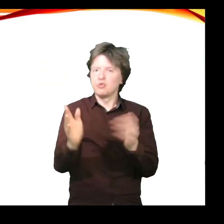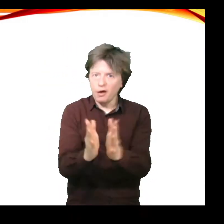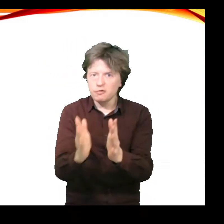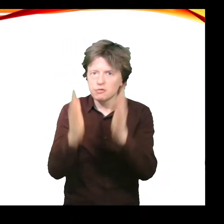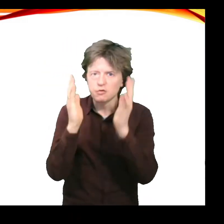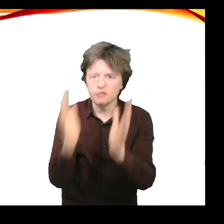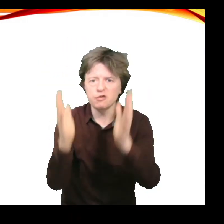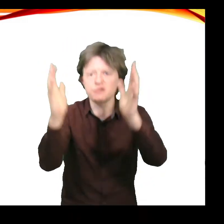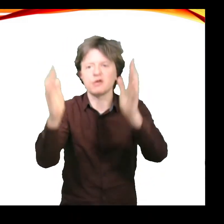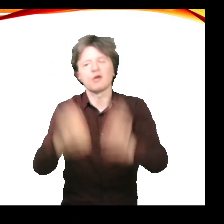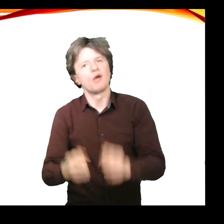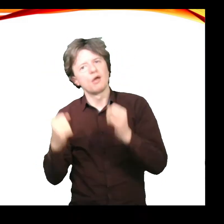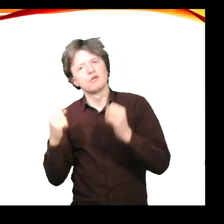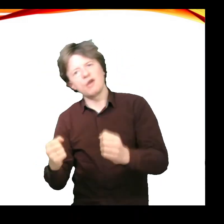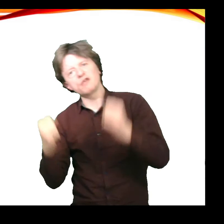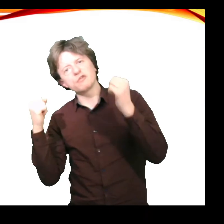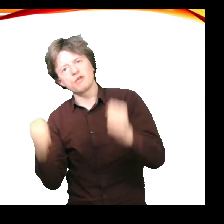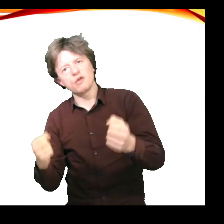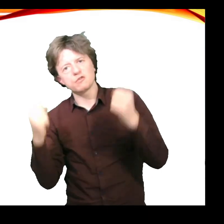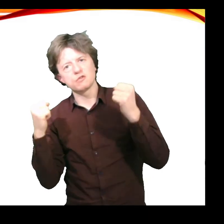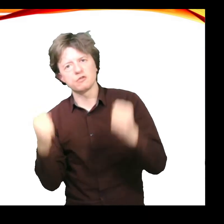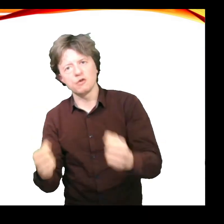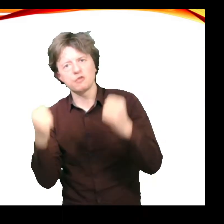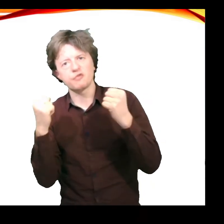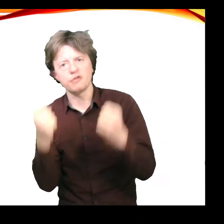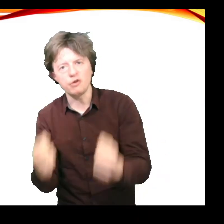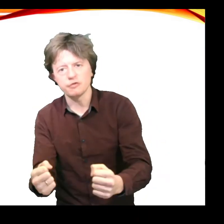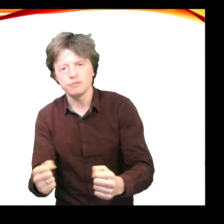Johannes weet het zeker. Jezus is de Zoon van God.